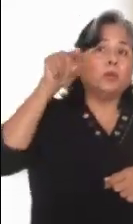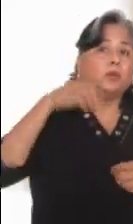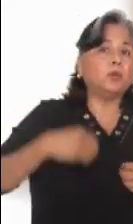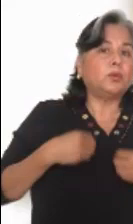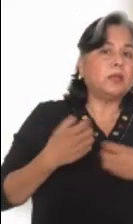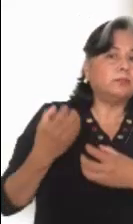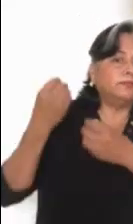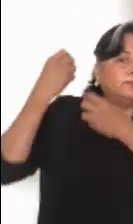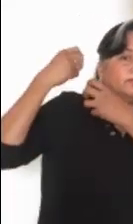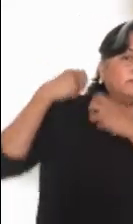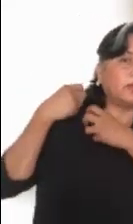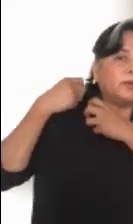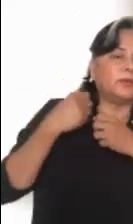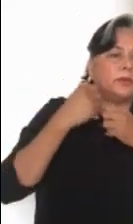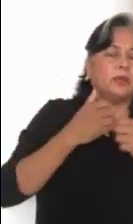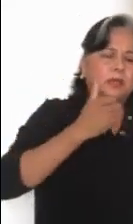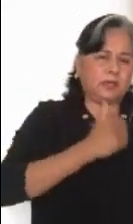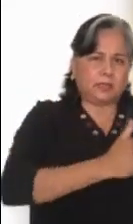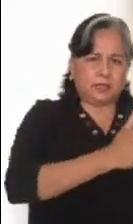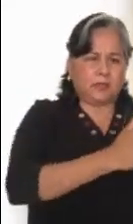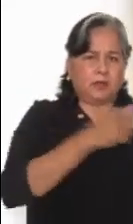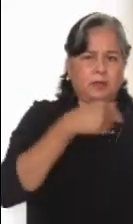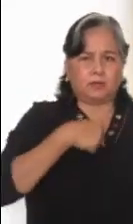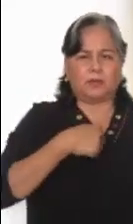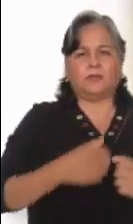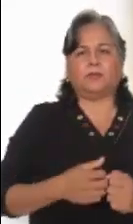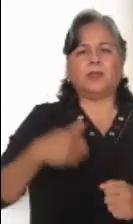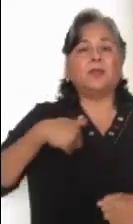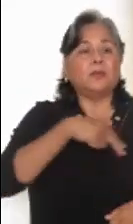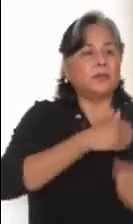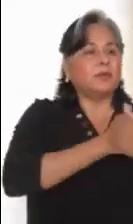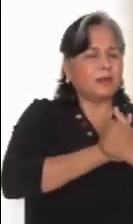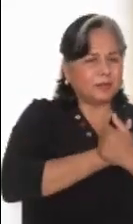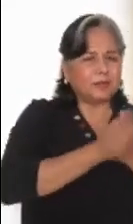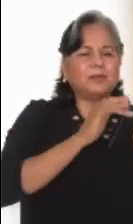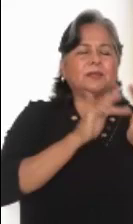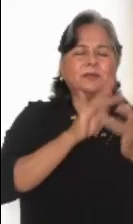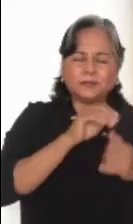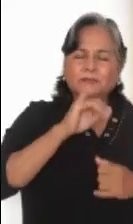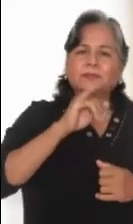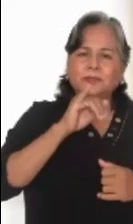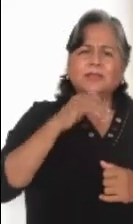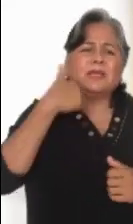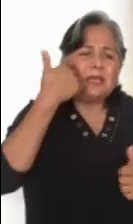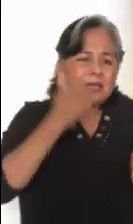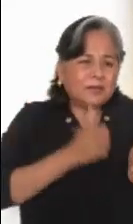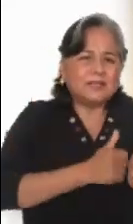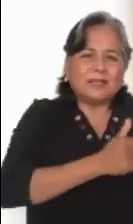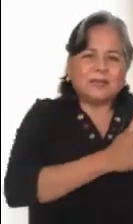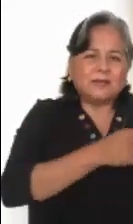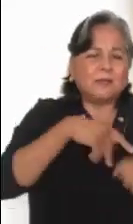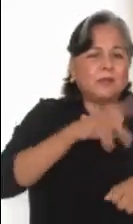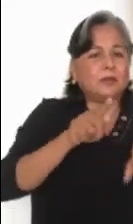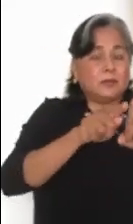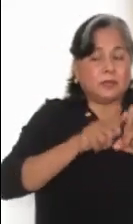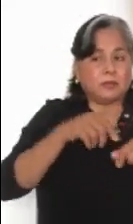me siga, nos dice Jesús. Nosotros amamos a Cristo y quisiéramos seguirlo, pero al